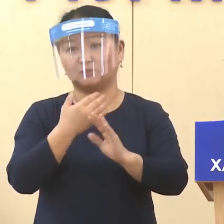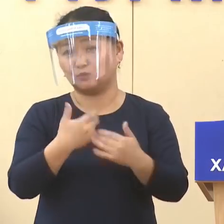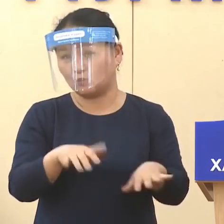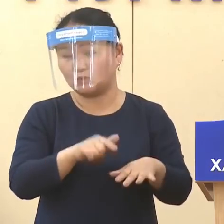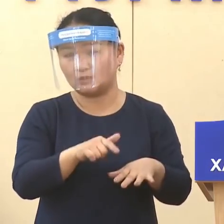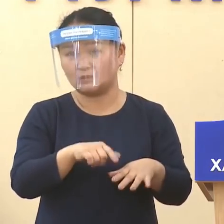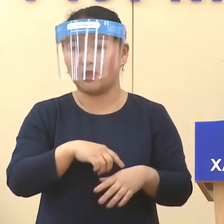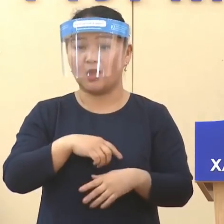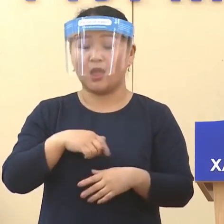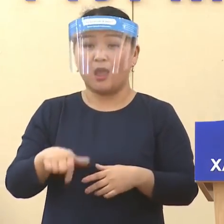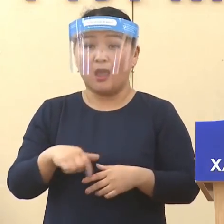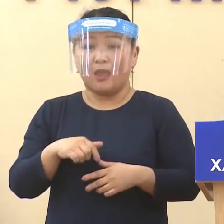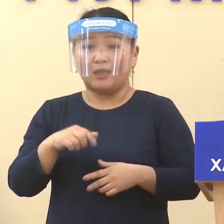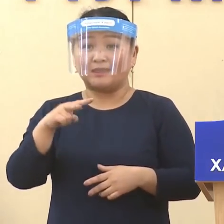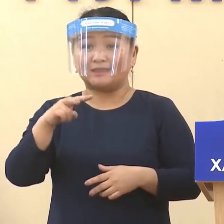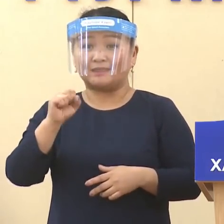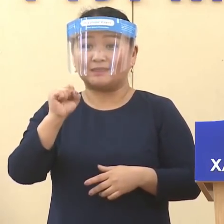лавлагаад лаборатори